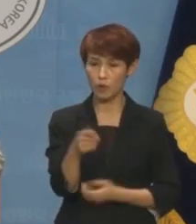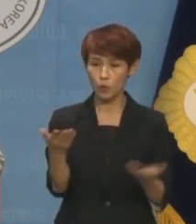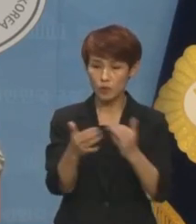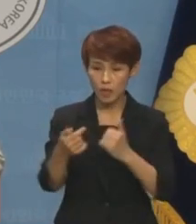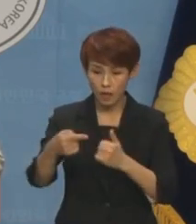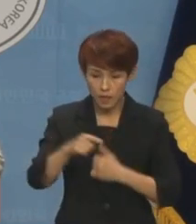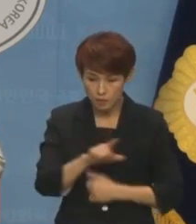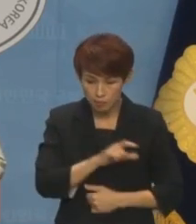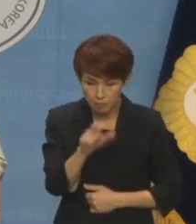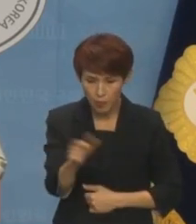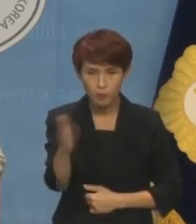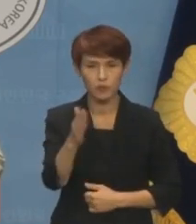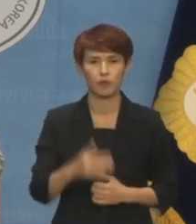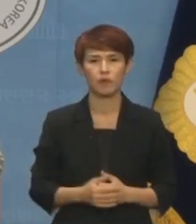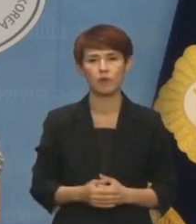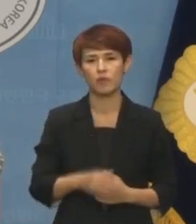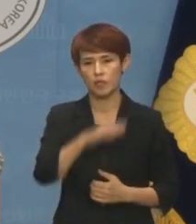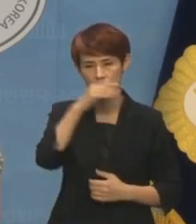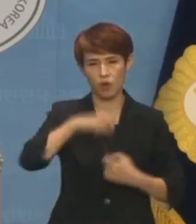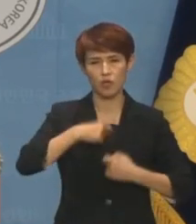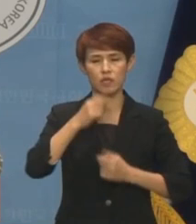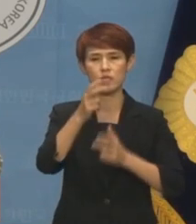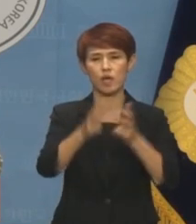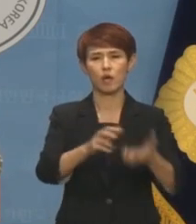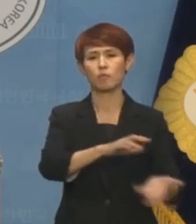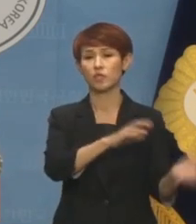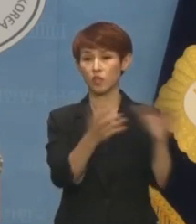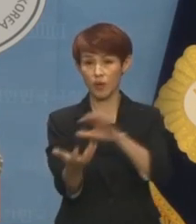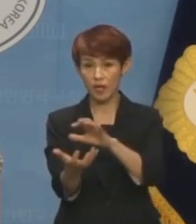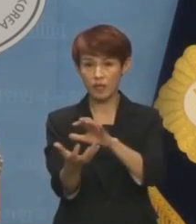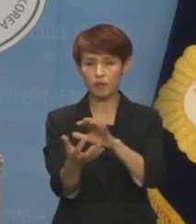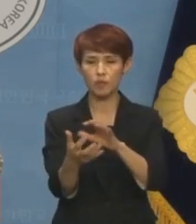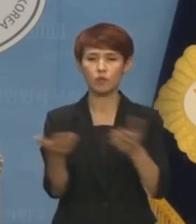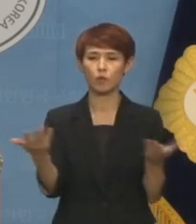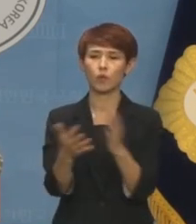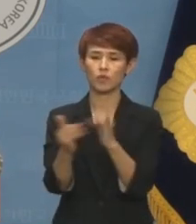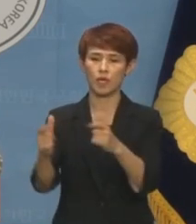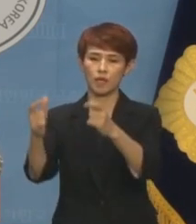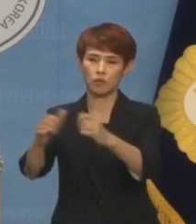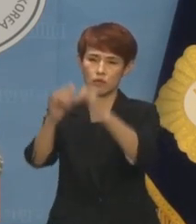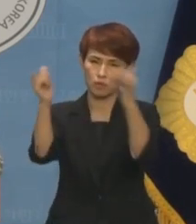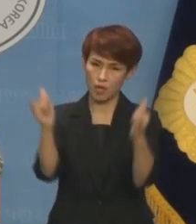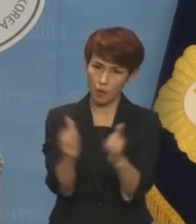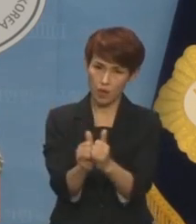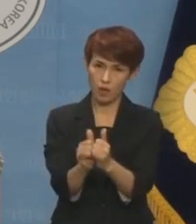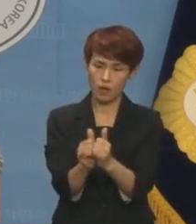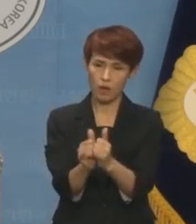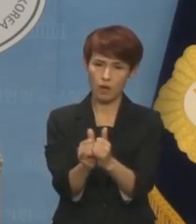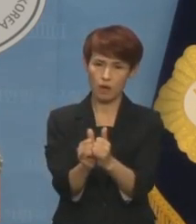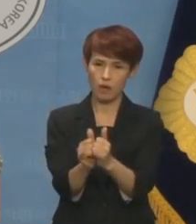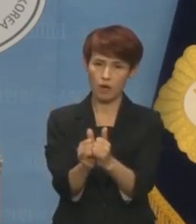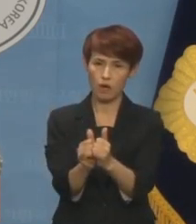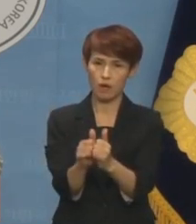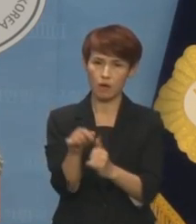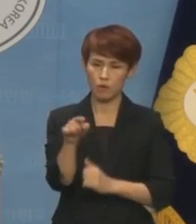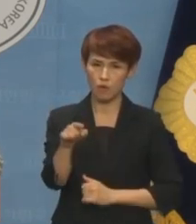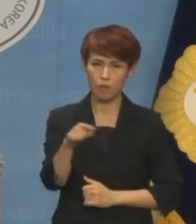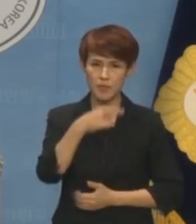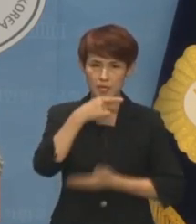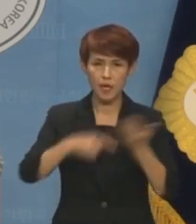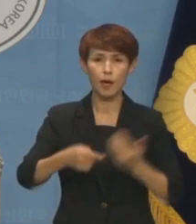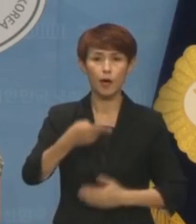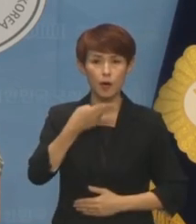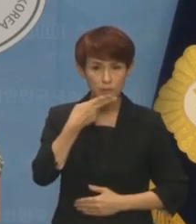없습니다. 정의로운 산업 전환은 산업, 노동자, 지역사회 어느 한쪽도 일방적 피해를 보지